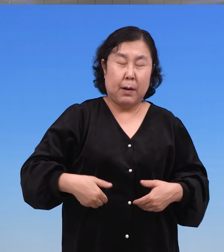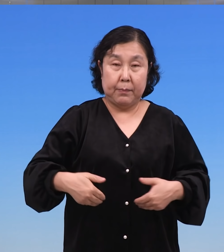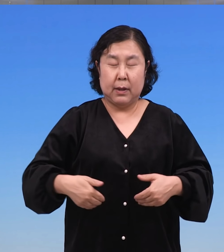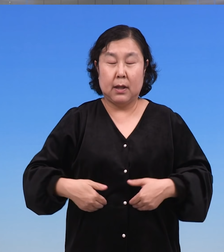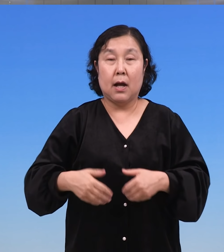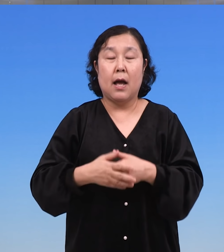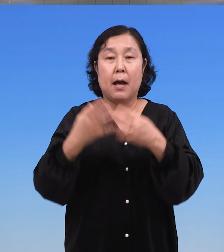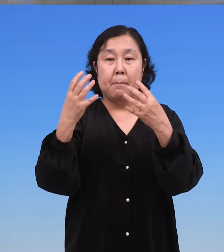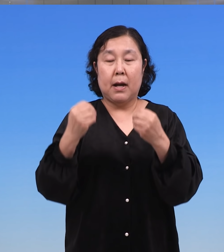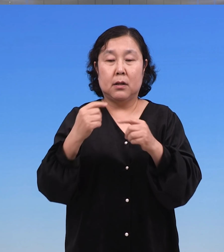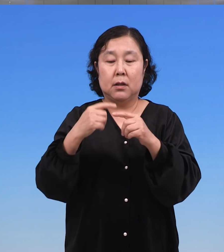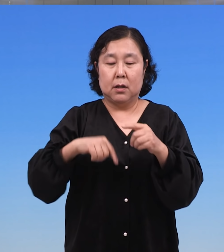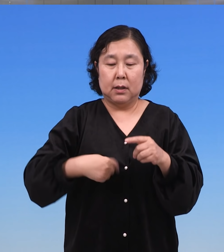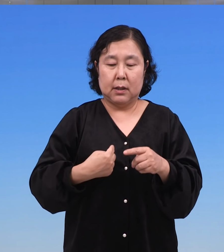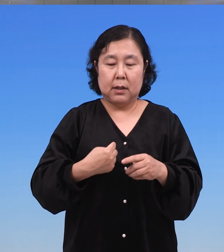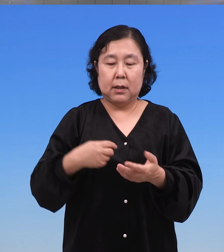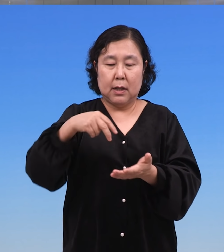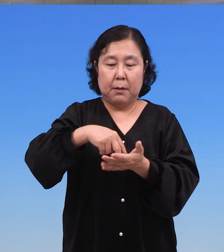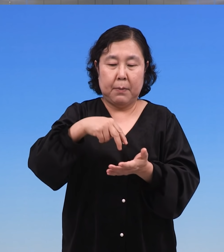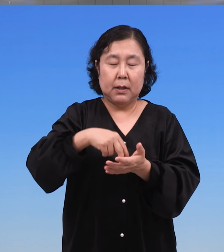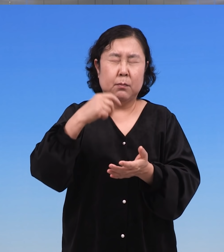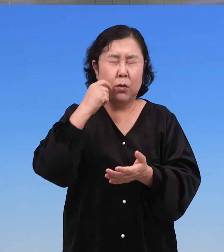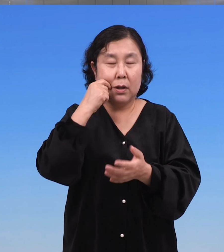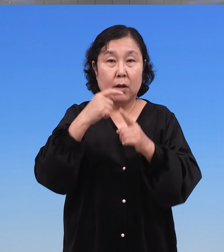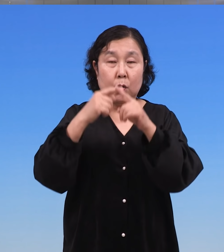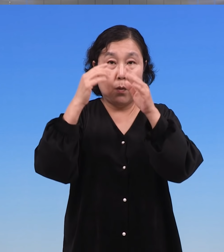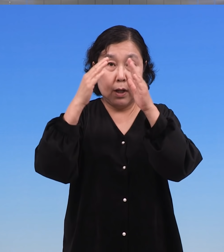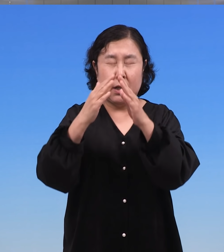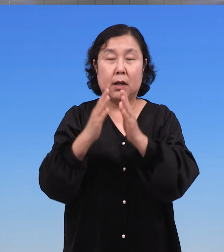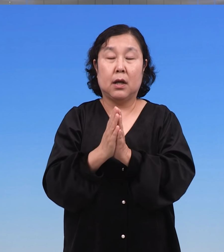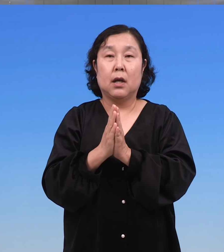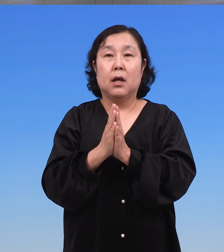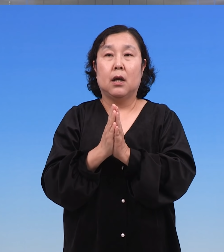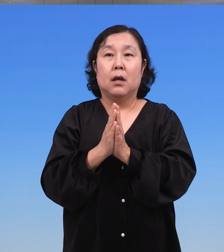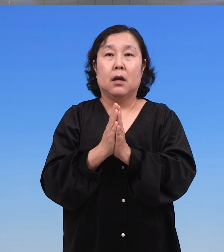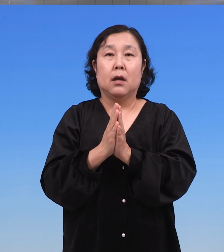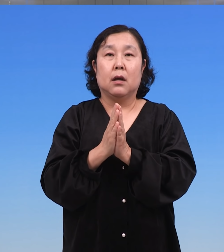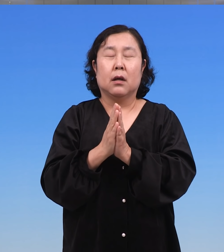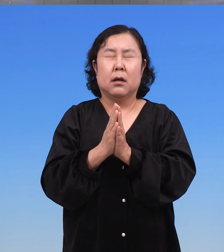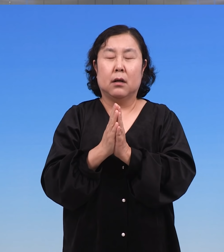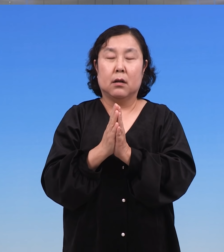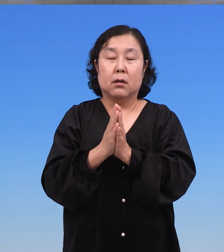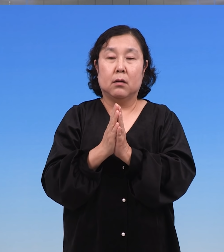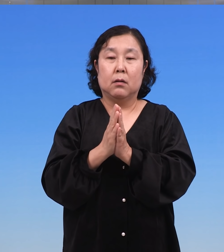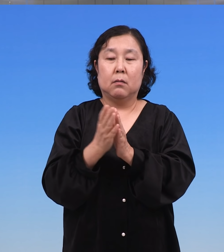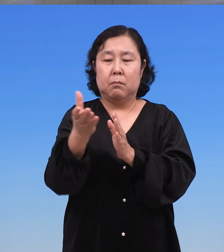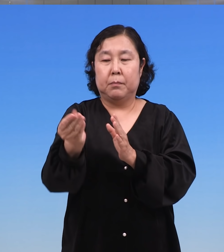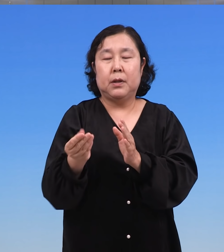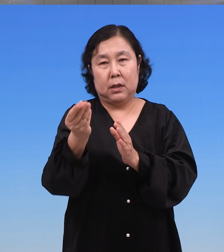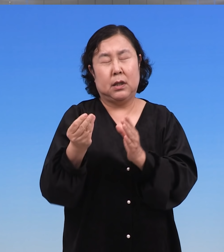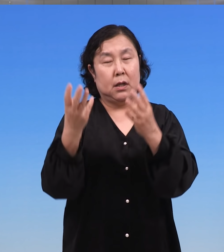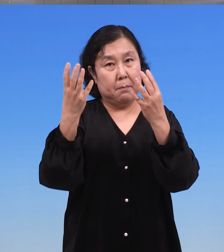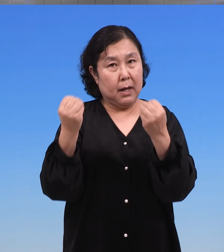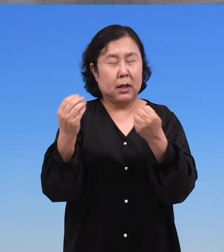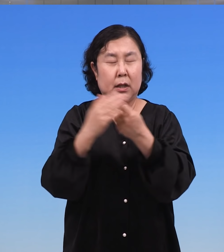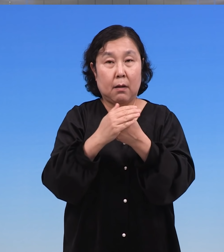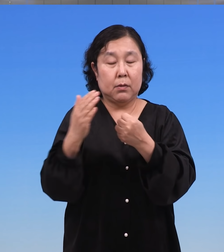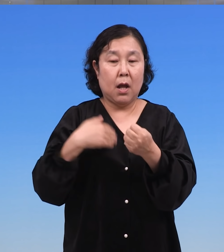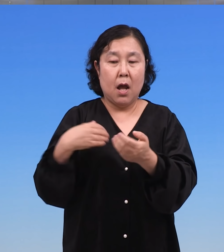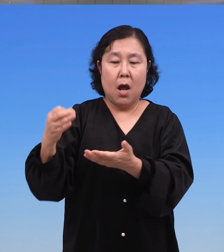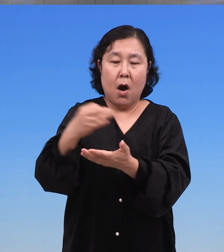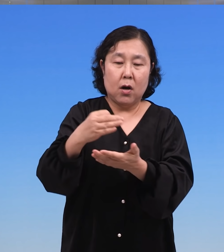헌금을 하느냐 하면은 많은 미자립 교회들이 빚을 지고 있기 때문에 당장 한두 주만 헌금이 끊어져도 난감한